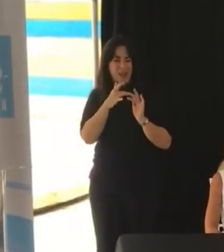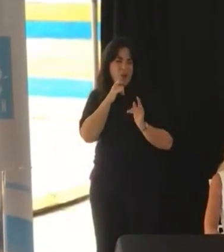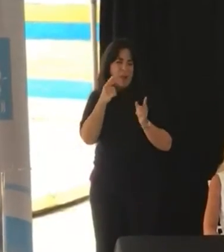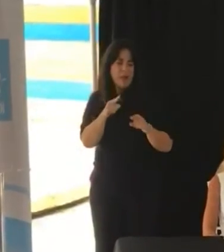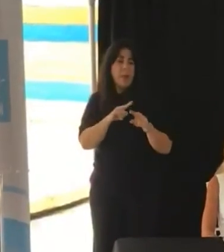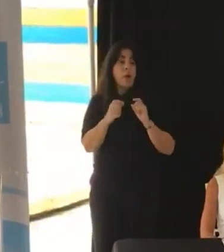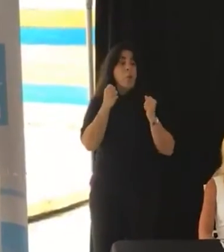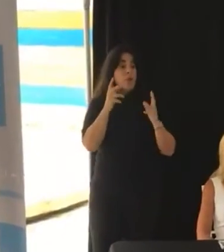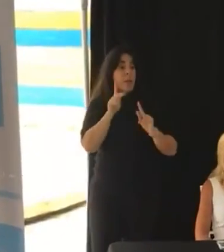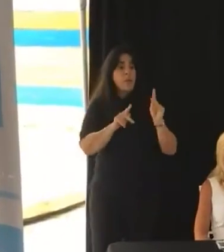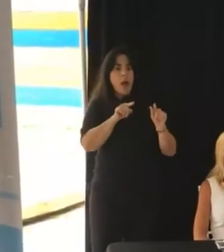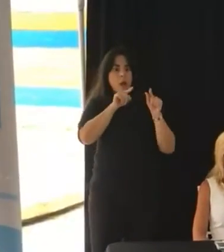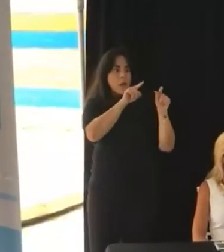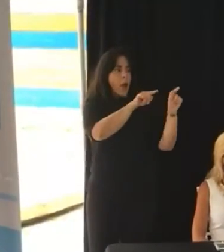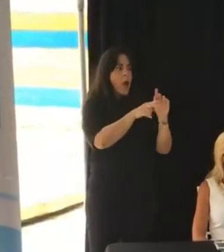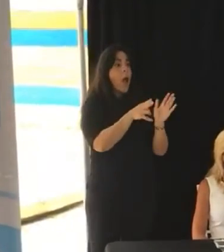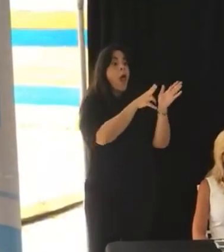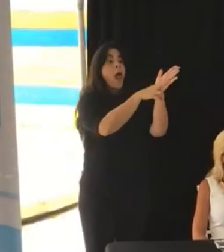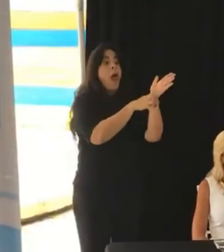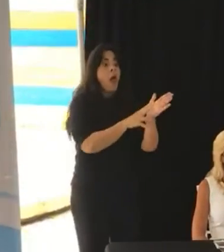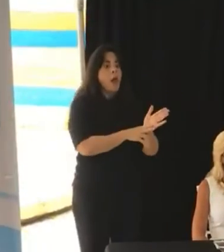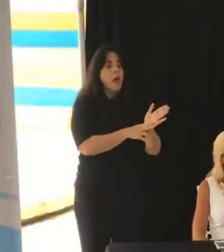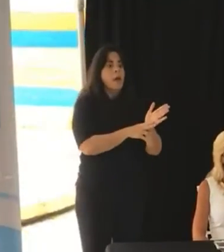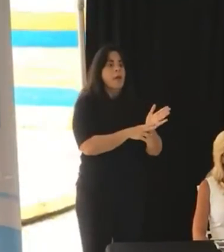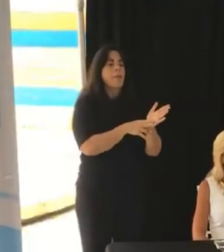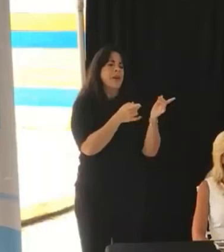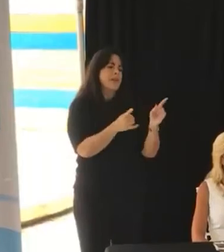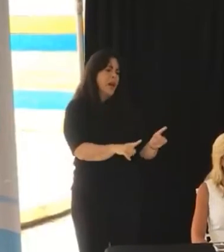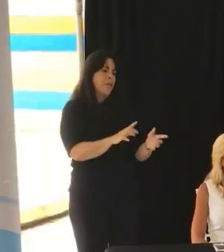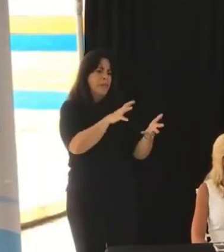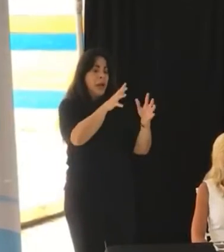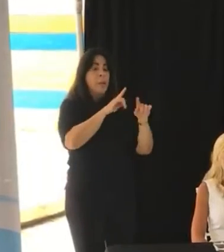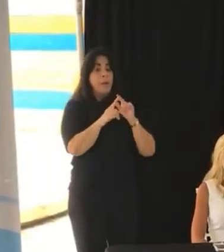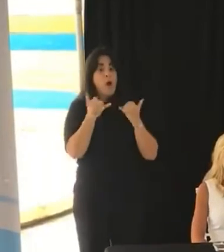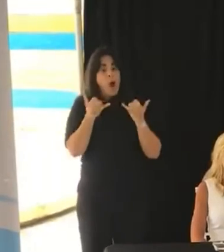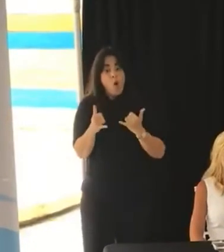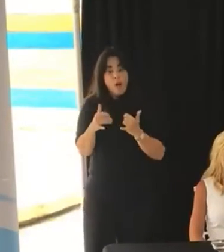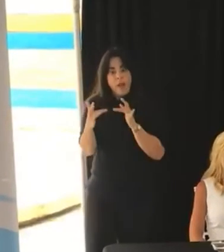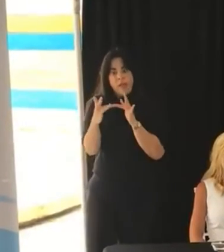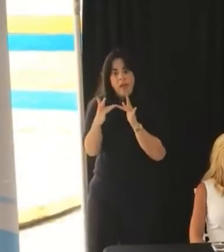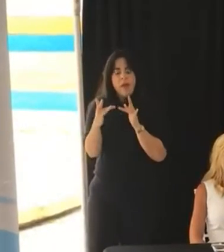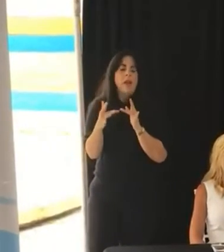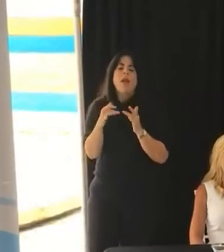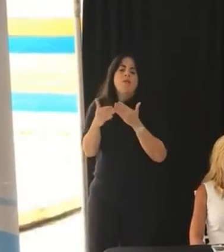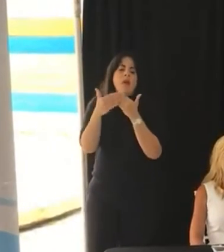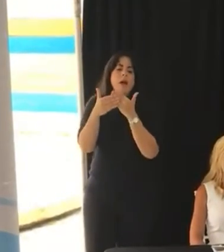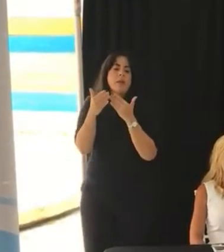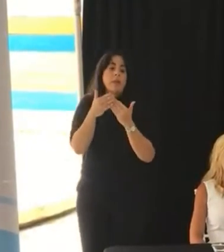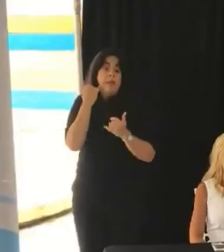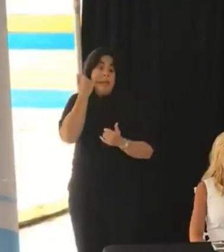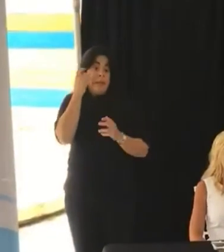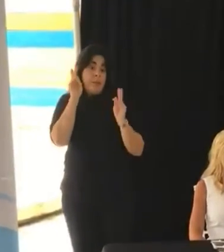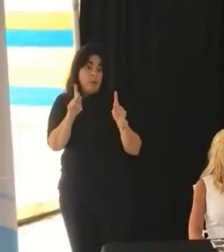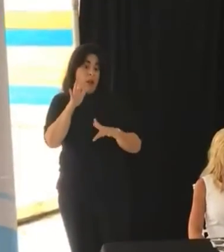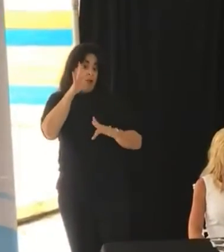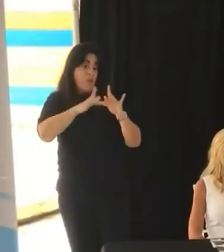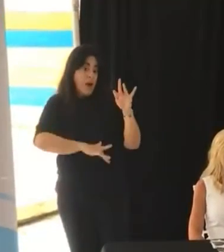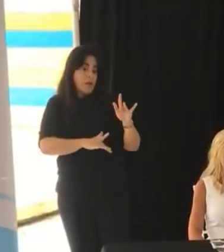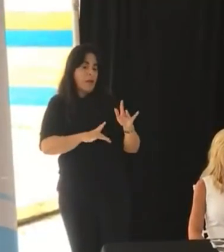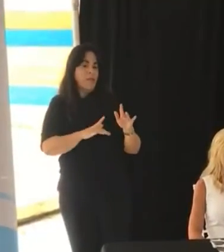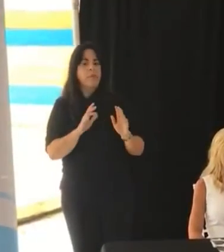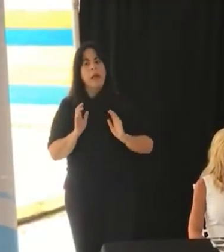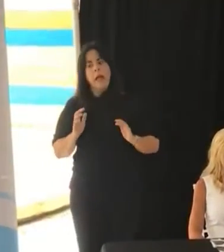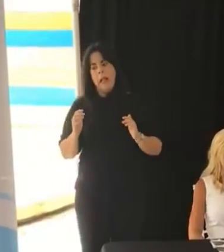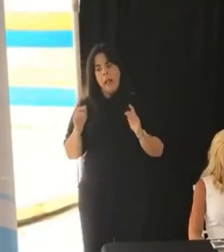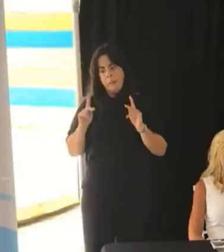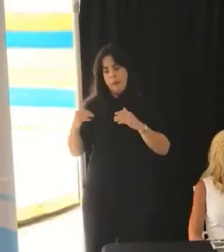a anotarse. Ahora con turnos PR es un solo turno. Pero si ese paciente falta, pues entonces la persona que vacuna tiene que